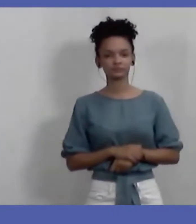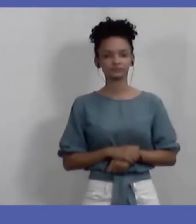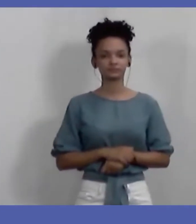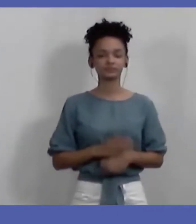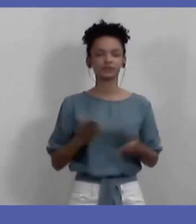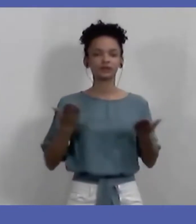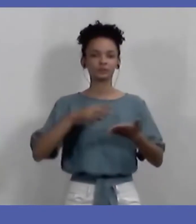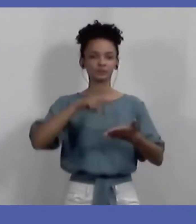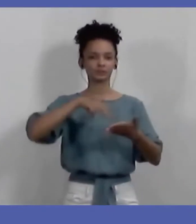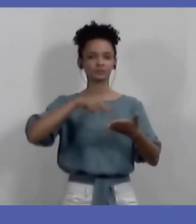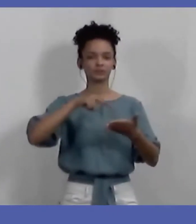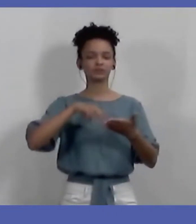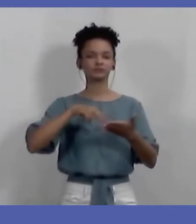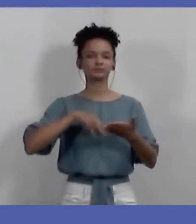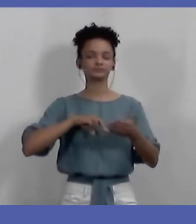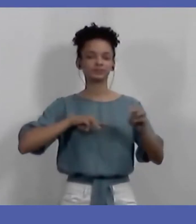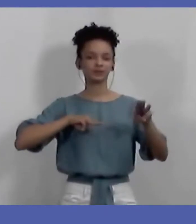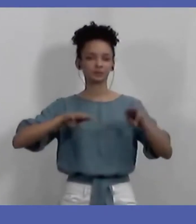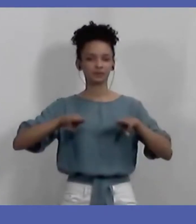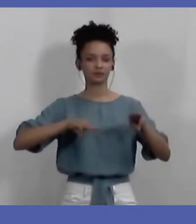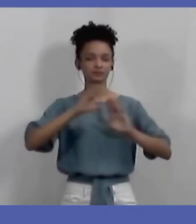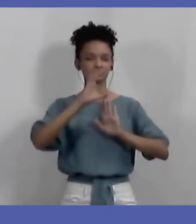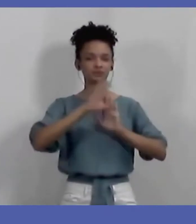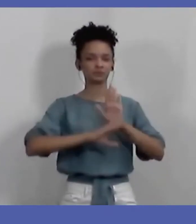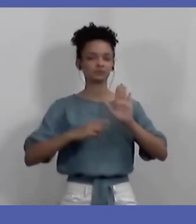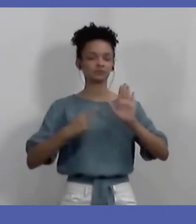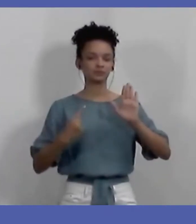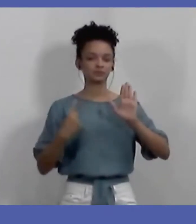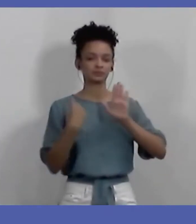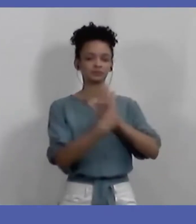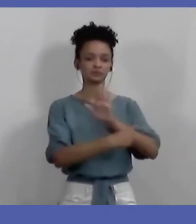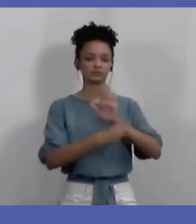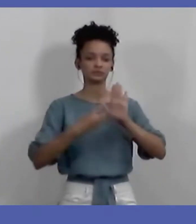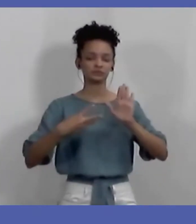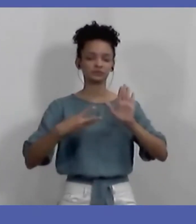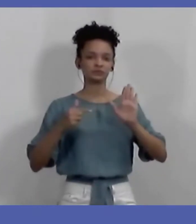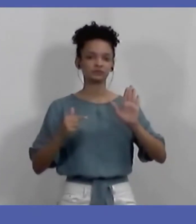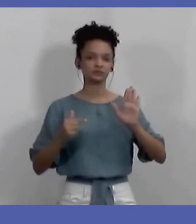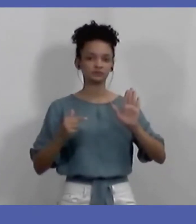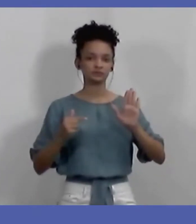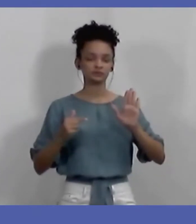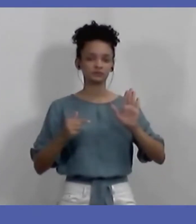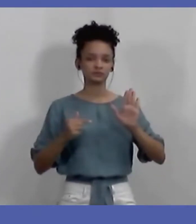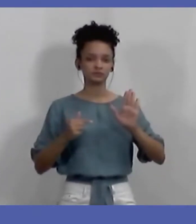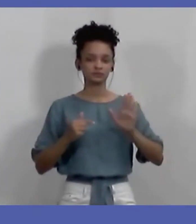Marcos 1:37. Vamos para Marcos 1:37.